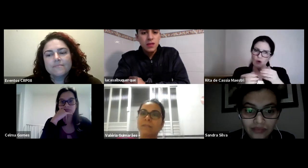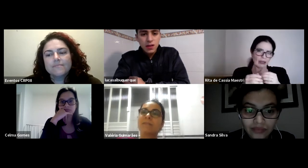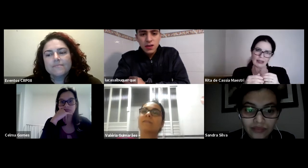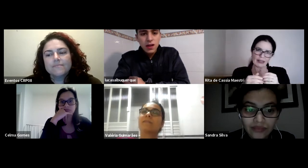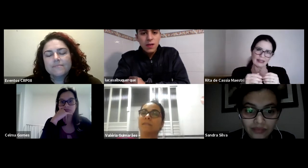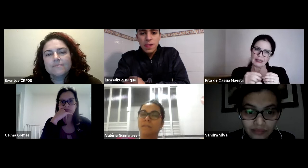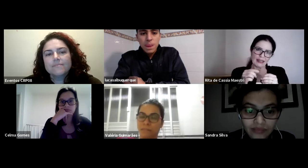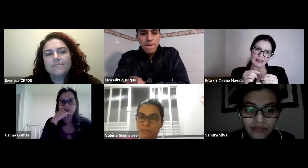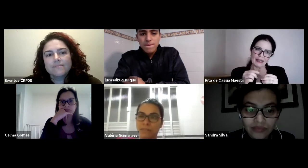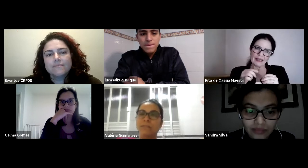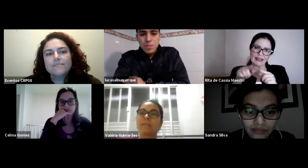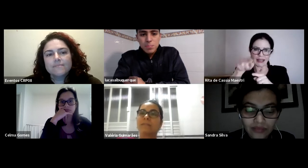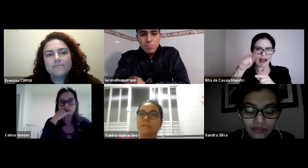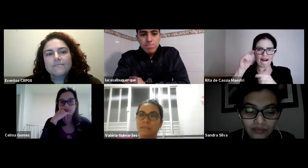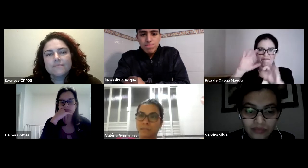preciso sinalizar.